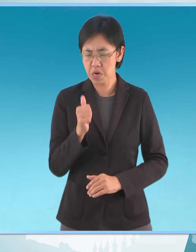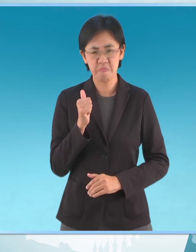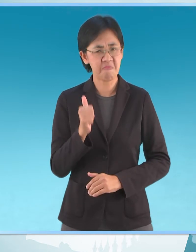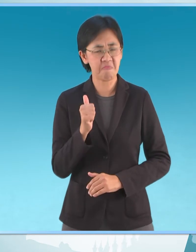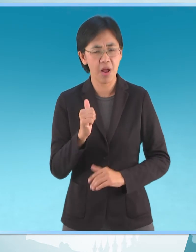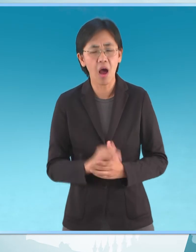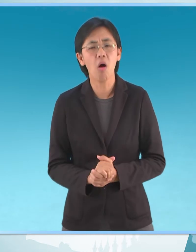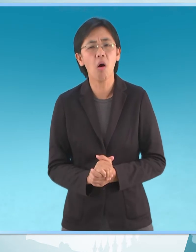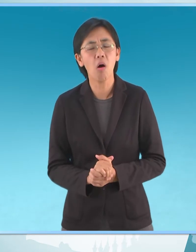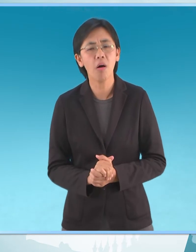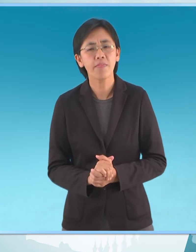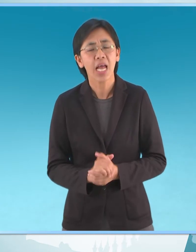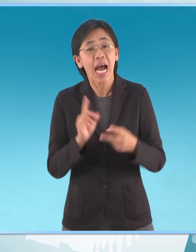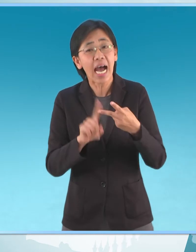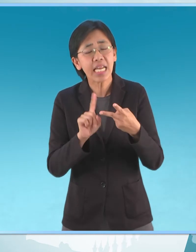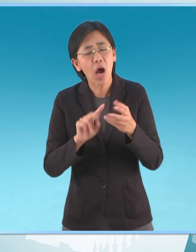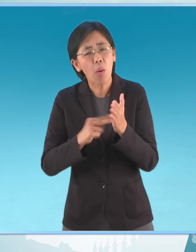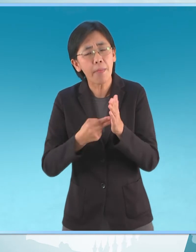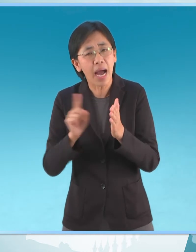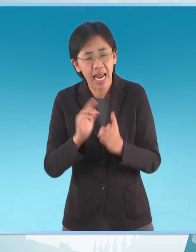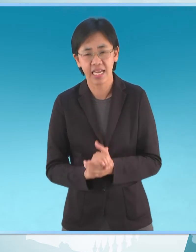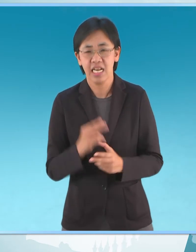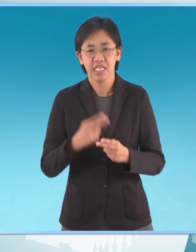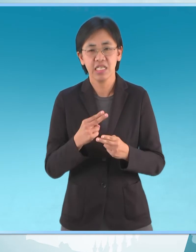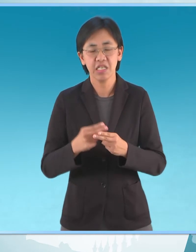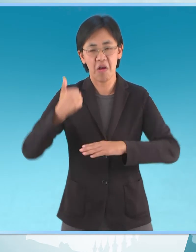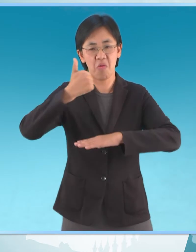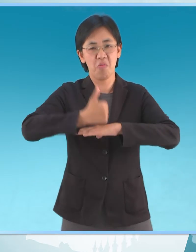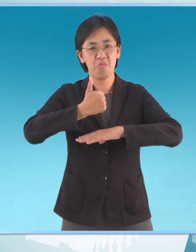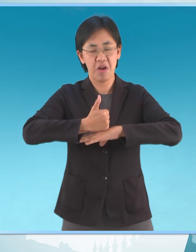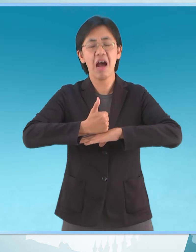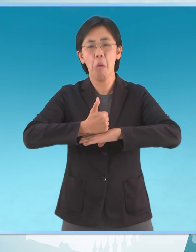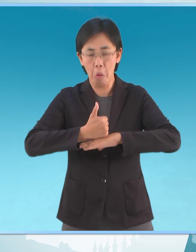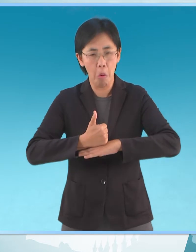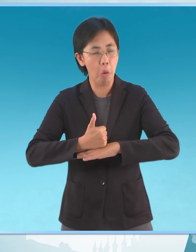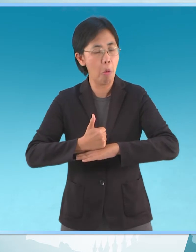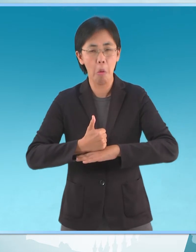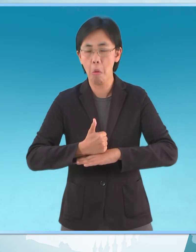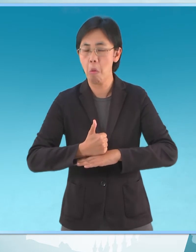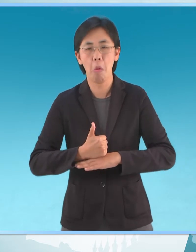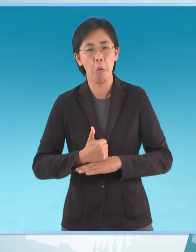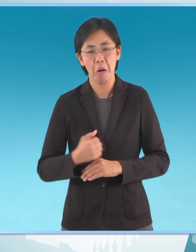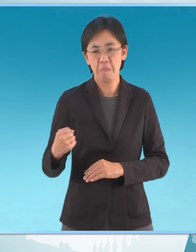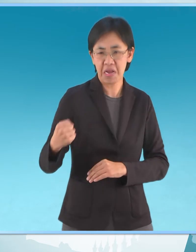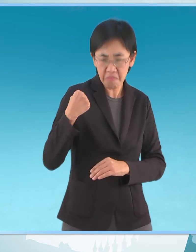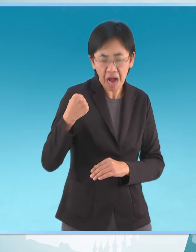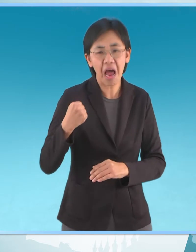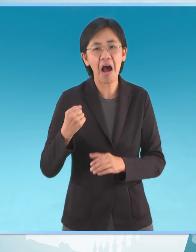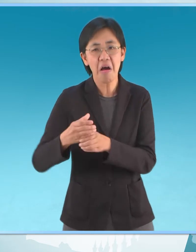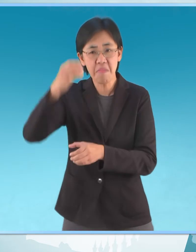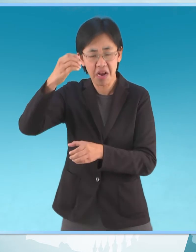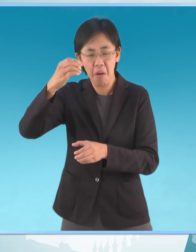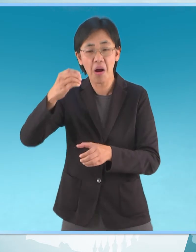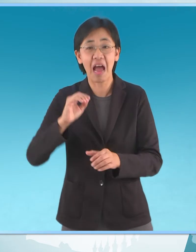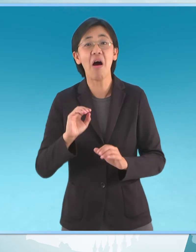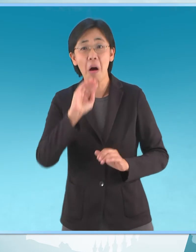คำว่าศรีโคตบองนั้นว่ากันว่ามาจากชื่อของพระยาศรีโคตบองนะครับผู้มีอิทธิฤทธิ์มากมีกระบองที่ใหญ่ถึงขนาด